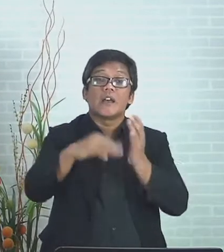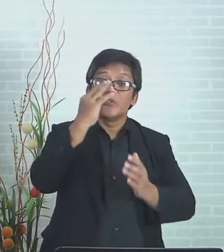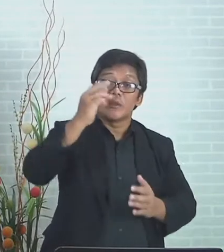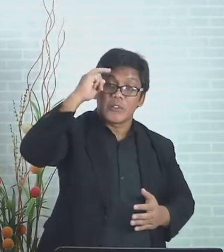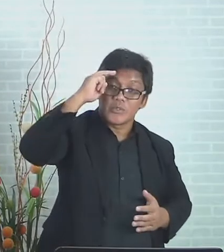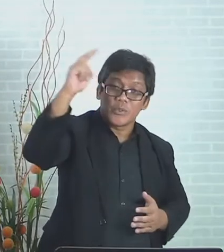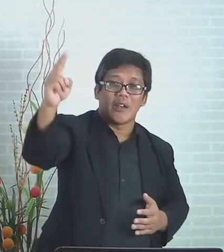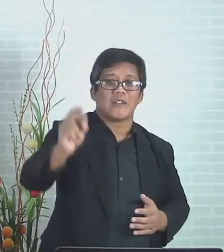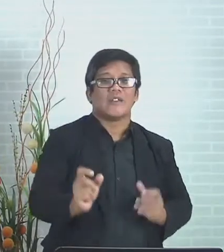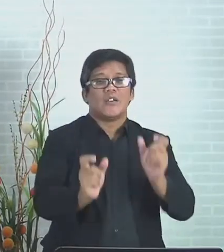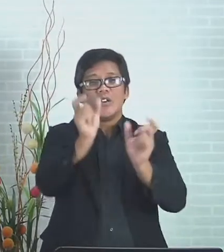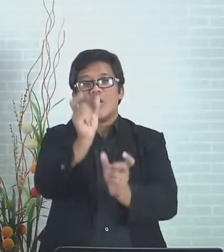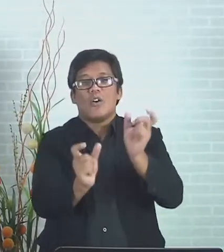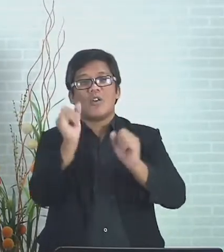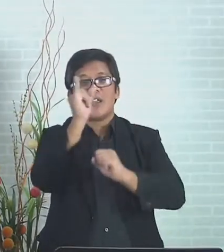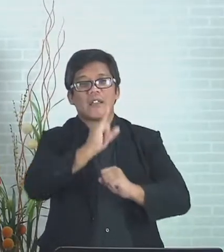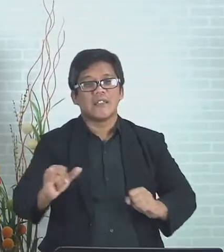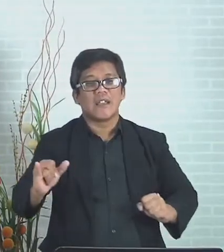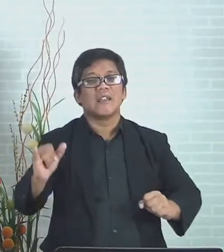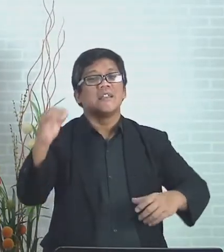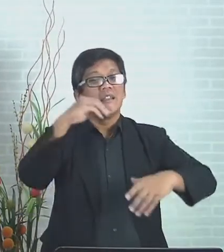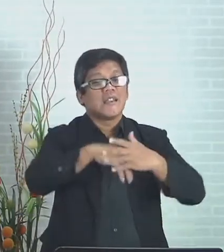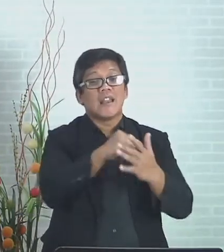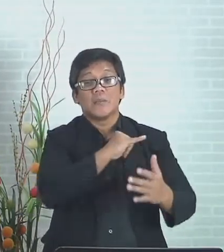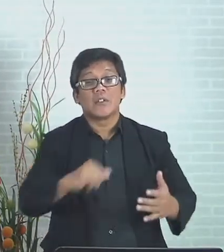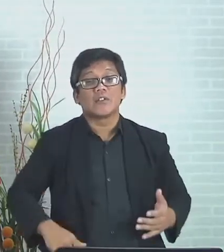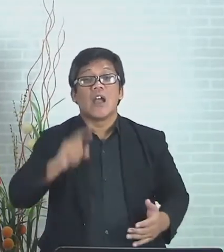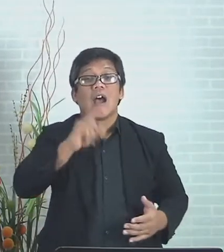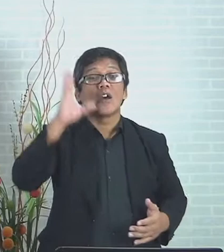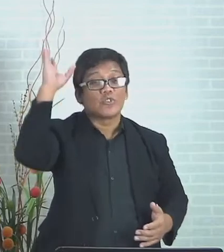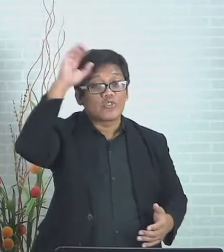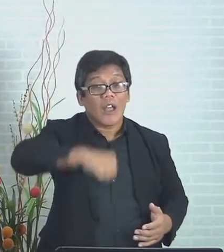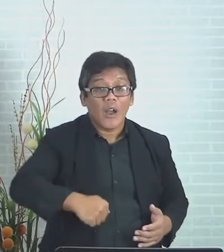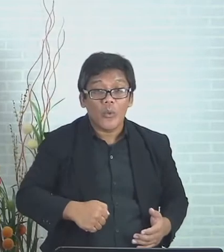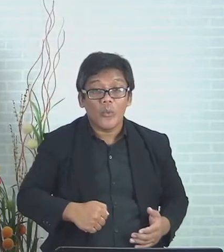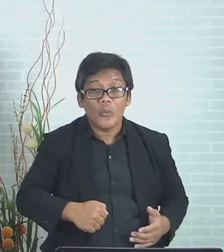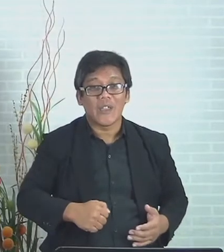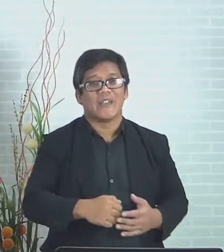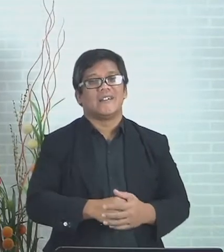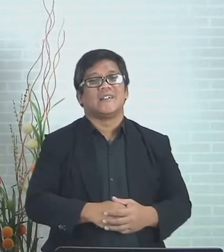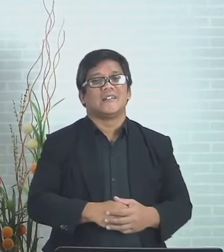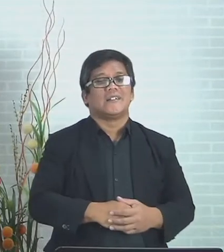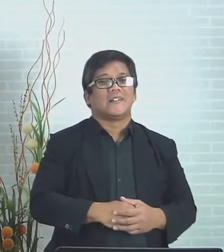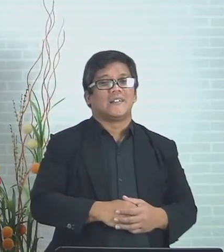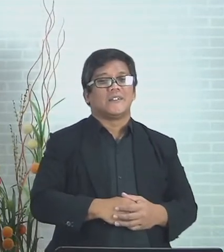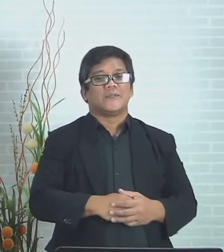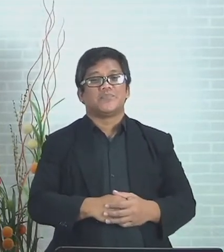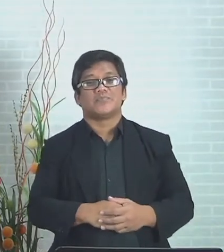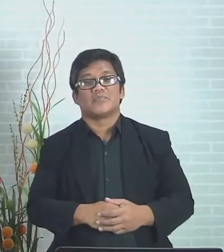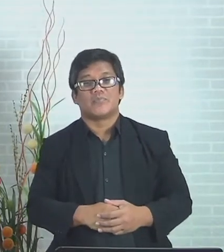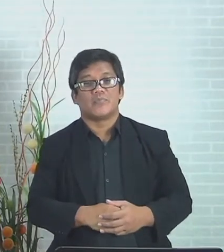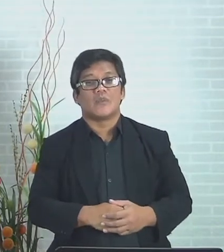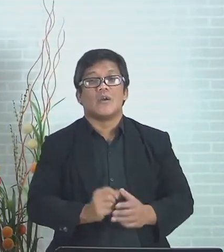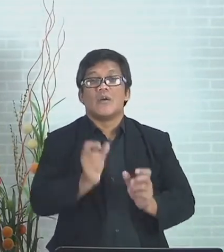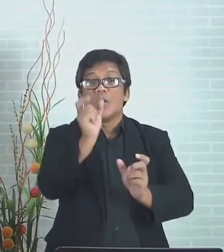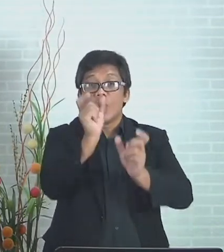firman orang-orang yang ada di dalam krisis semestinya Iya tahu kemana harus lari dan berlindung ia